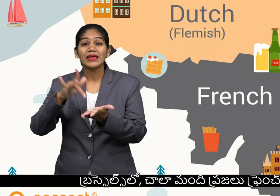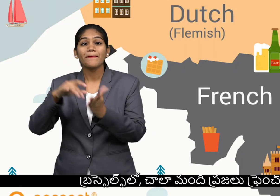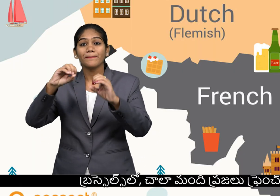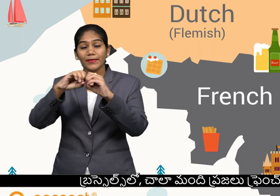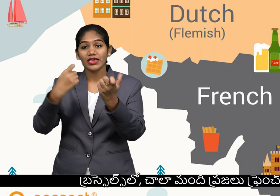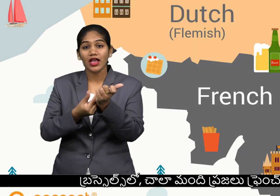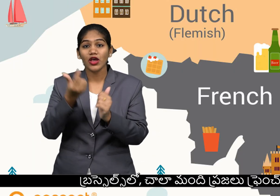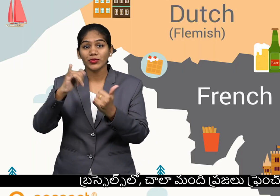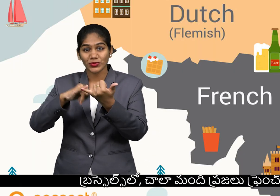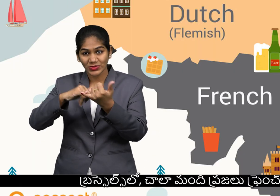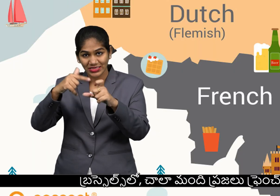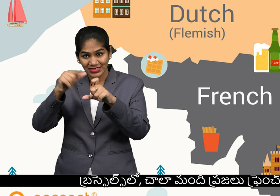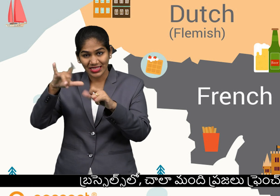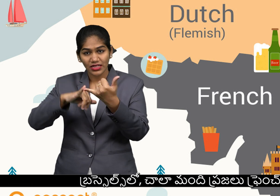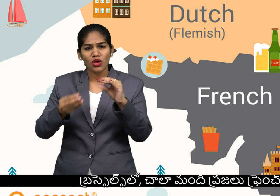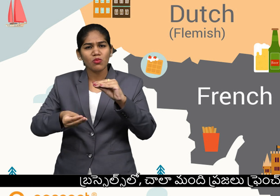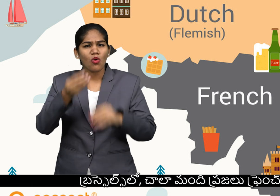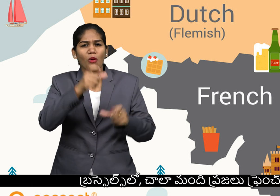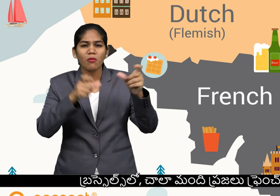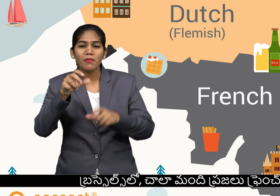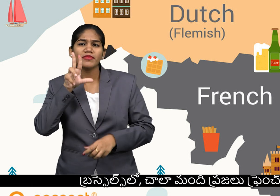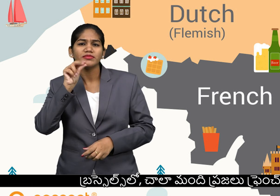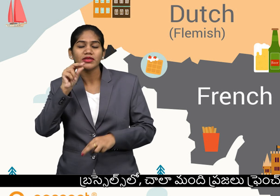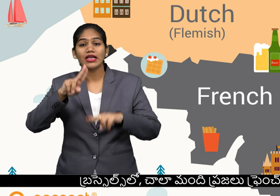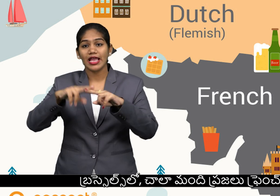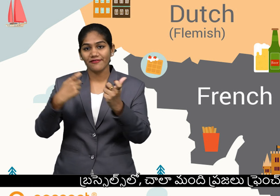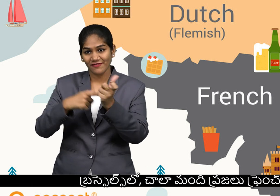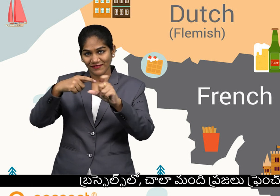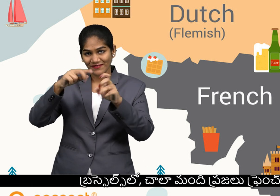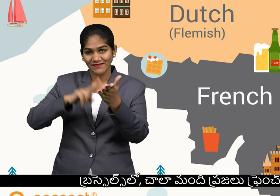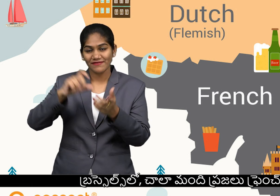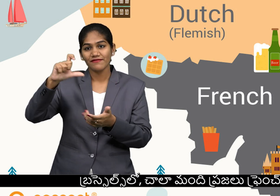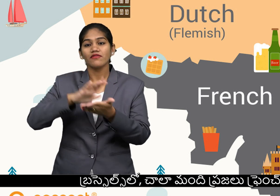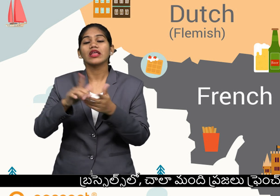బ్రస్సెల్స్లో చాలామంది ప్రజలు ఫ్రెంచ్ మాట్లాడతారు.